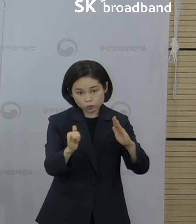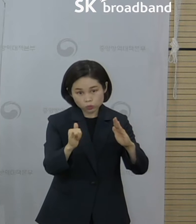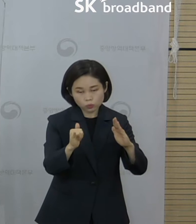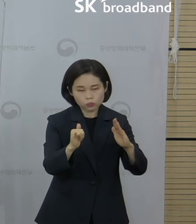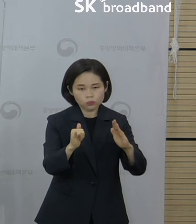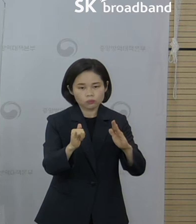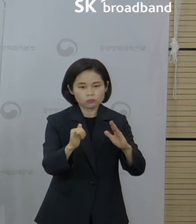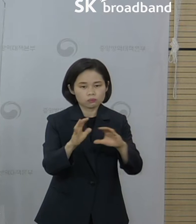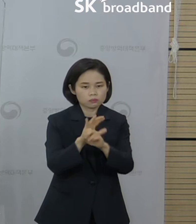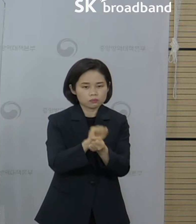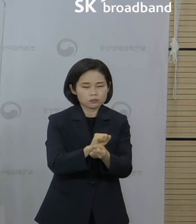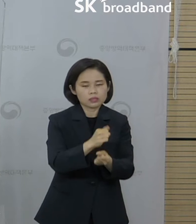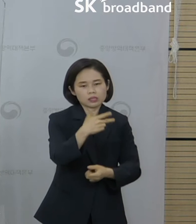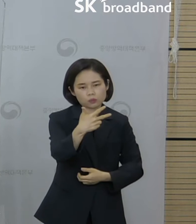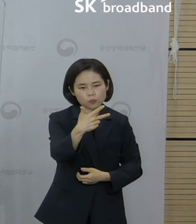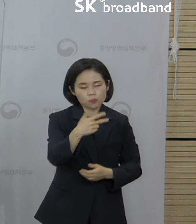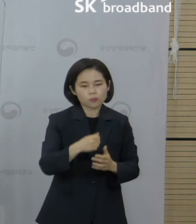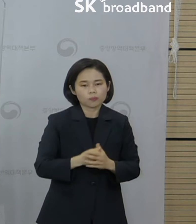관련해서 총 7명,